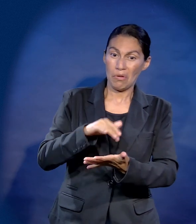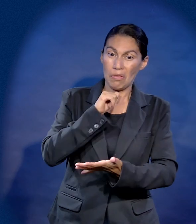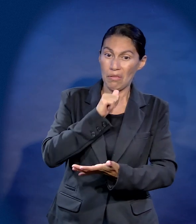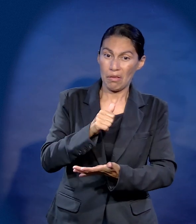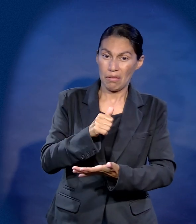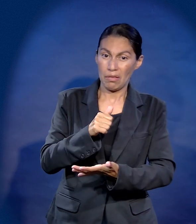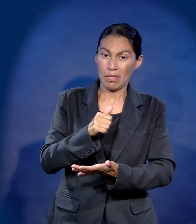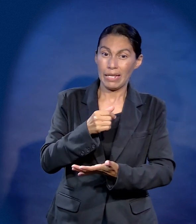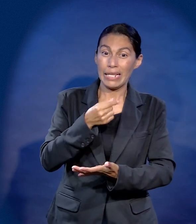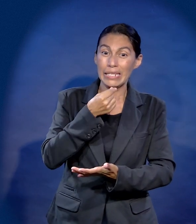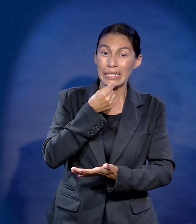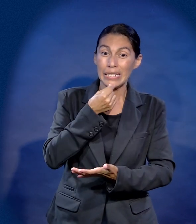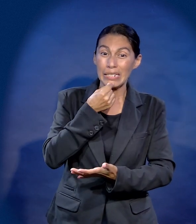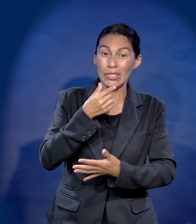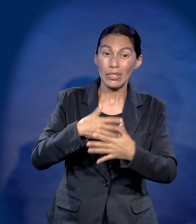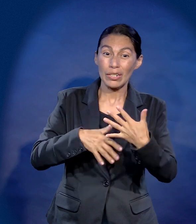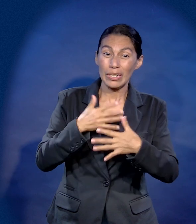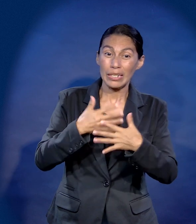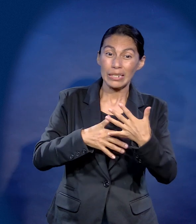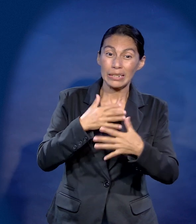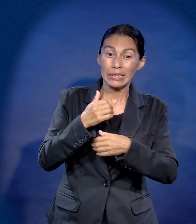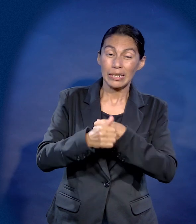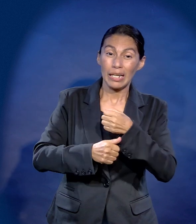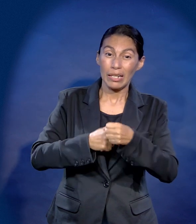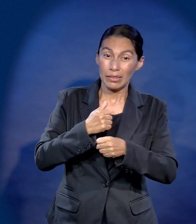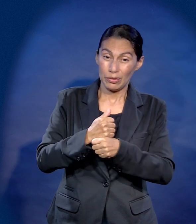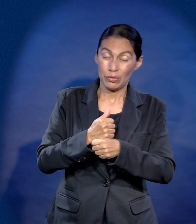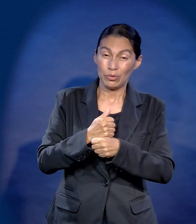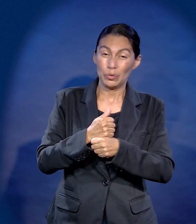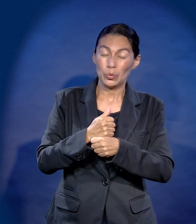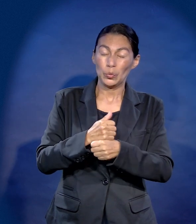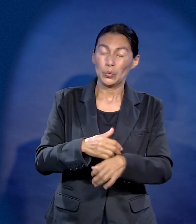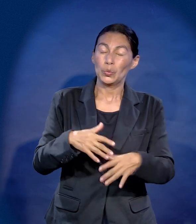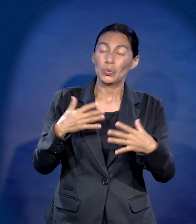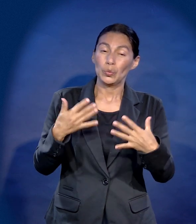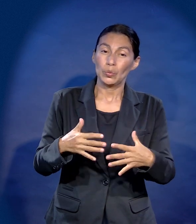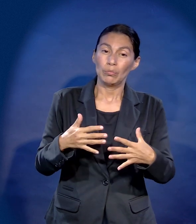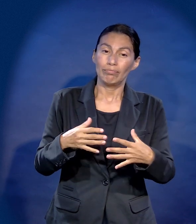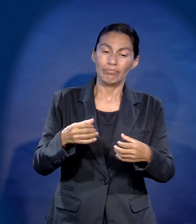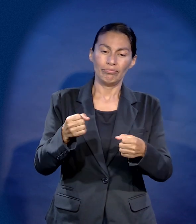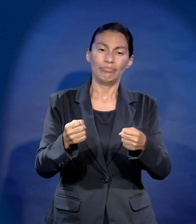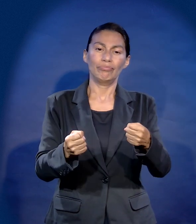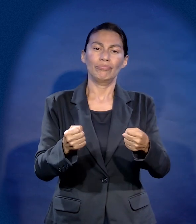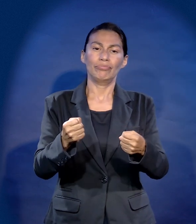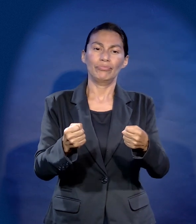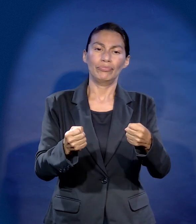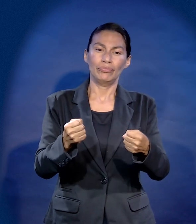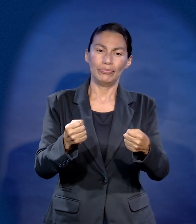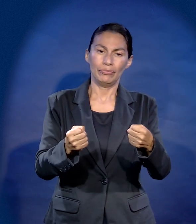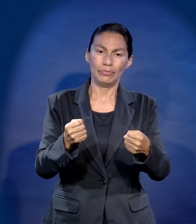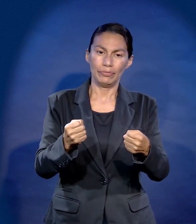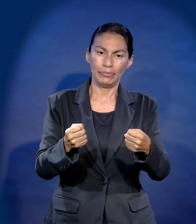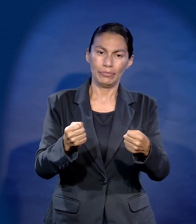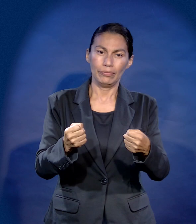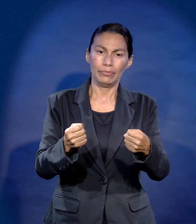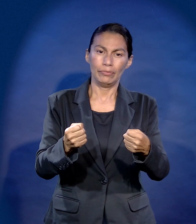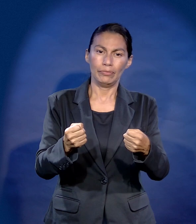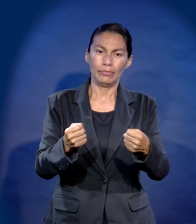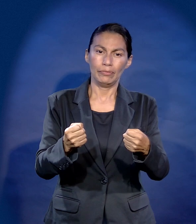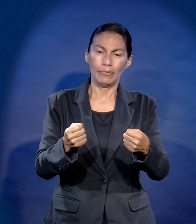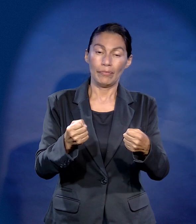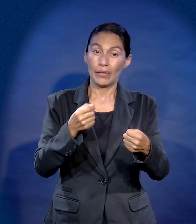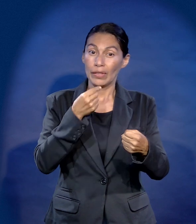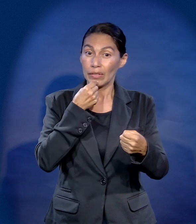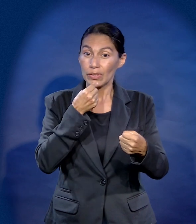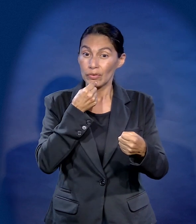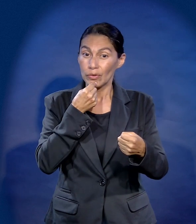solo que no tiene apoyo de una persona grande, porque es un niño de 15 años, literalmente 15 años, quien está tomado del